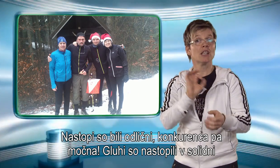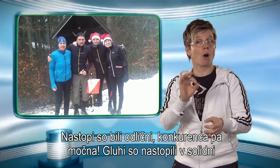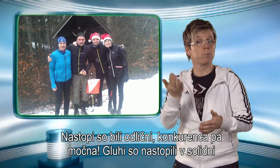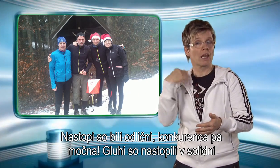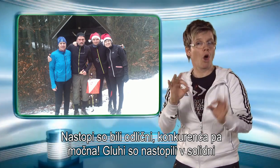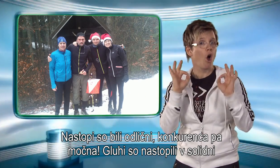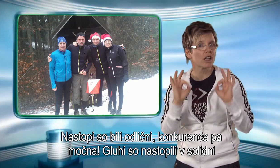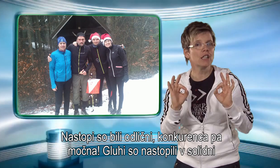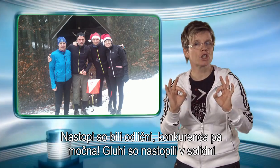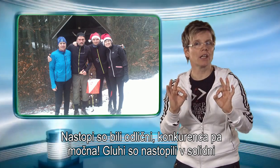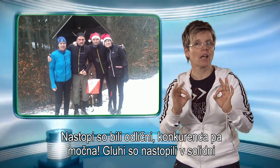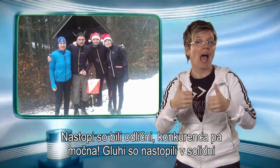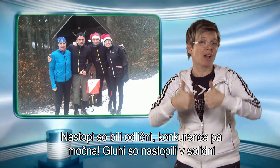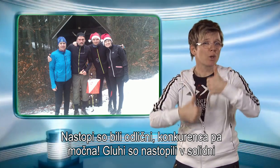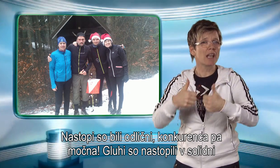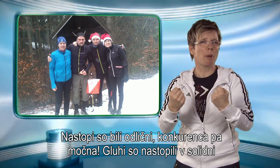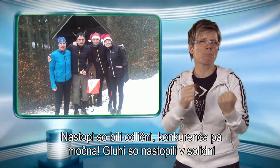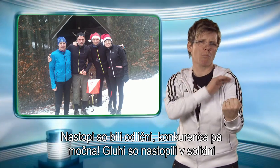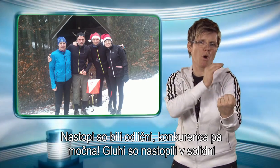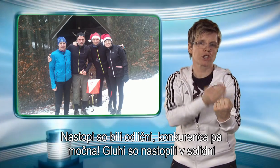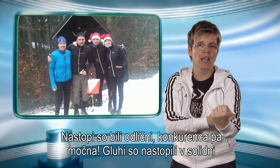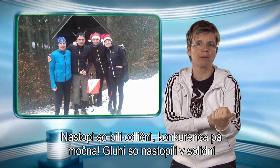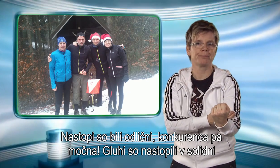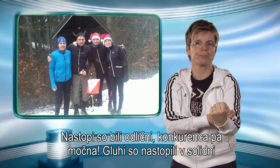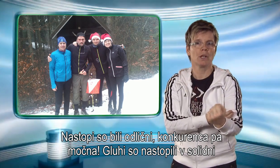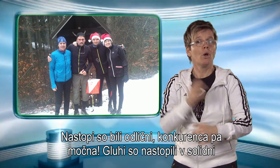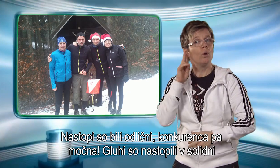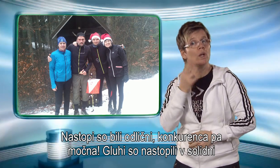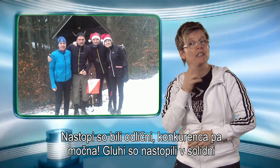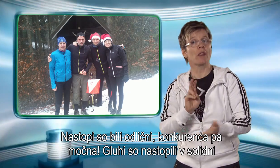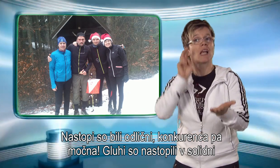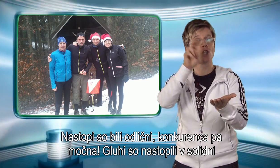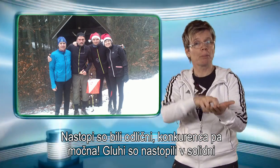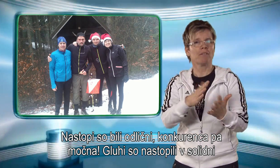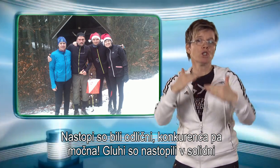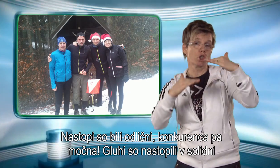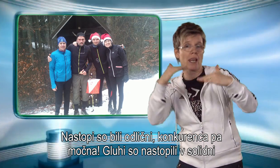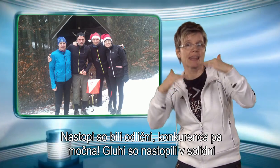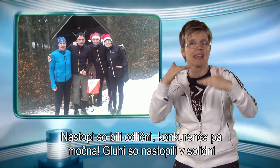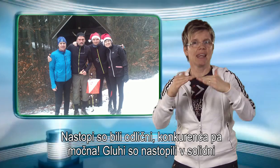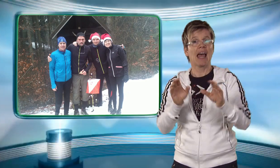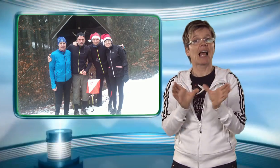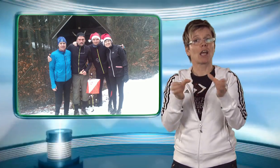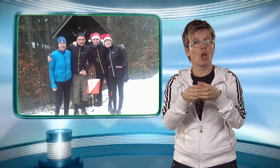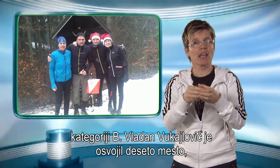Nastopi so bili odlični, konkurenca pa močna. Gluhi so nastopili v solidni kategoriji